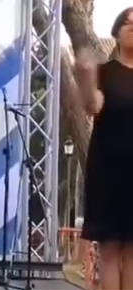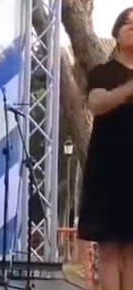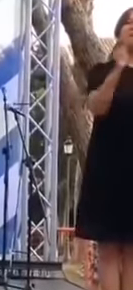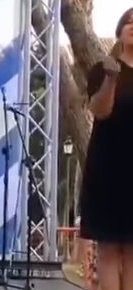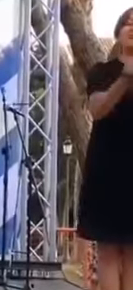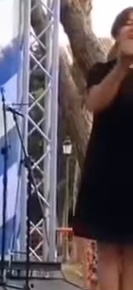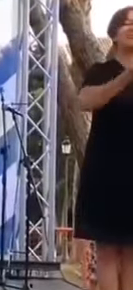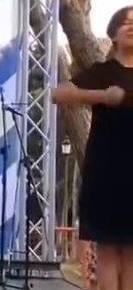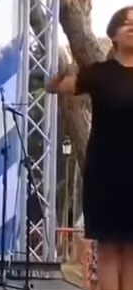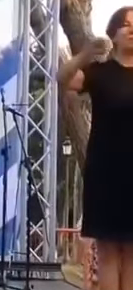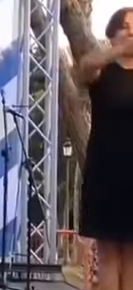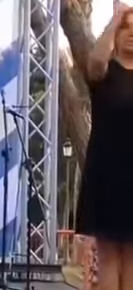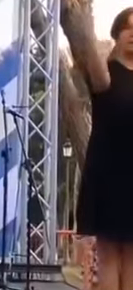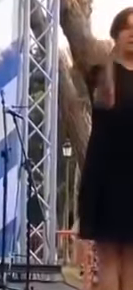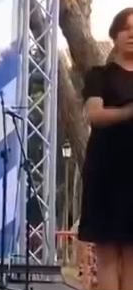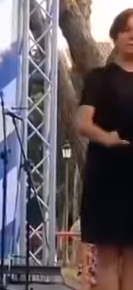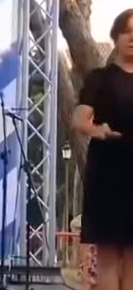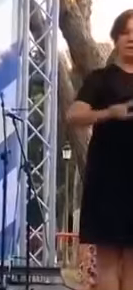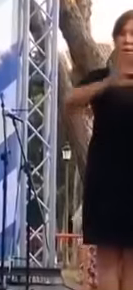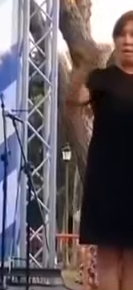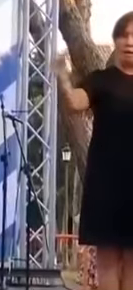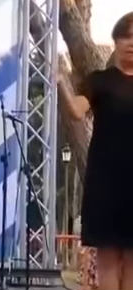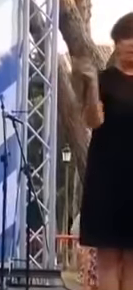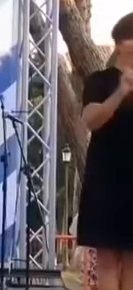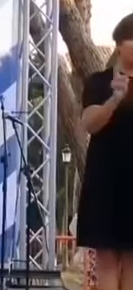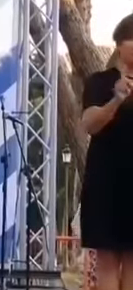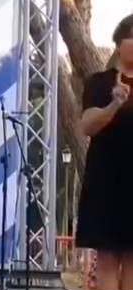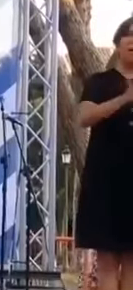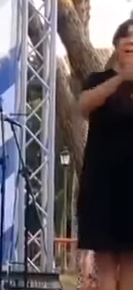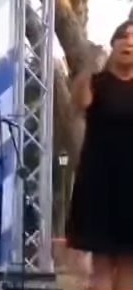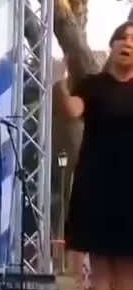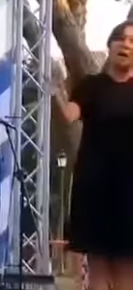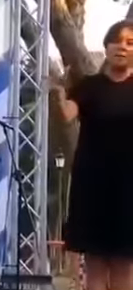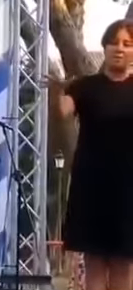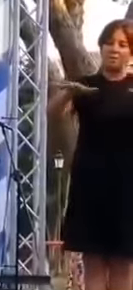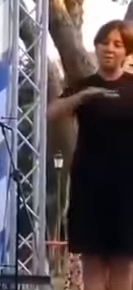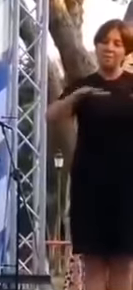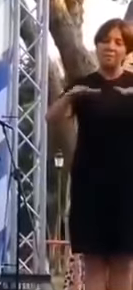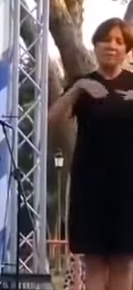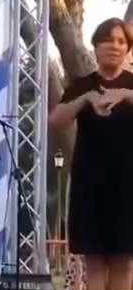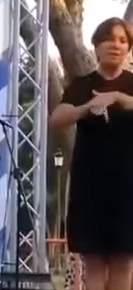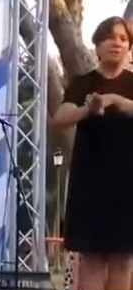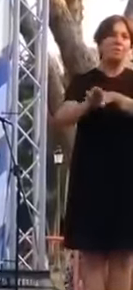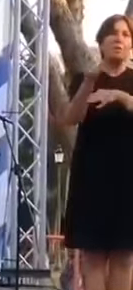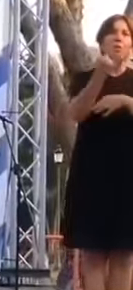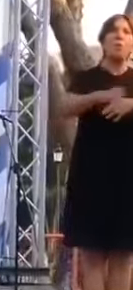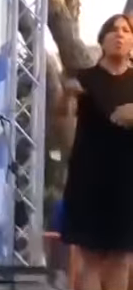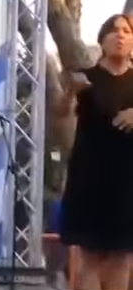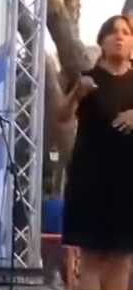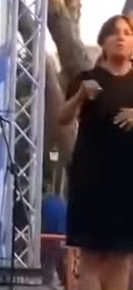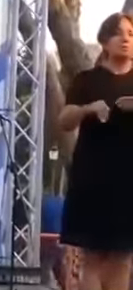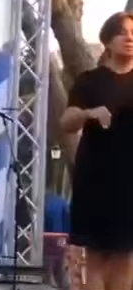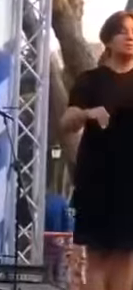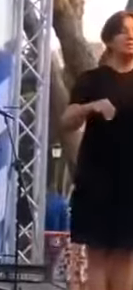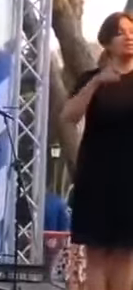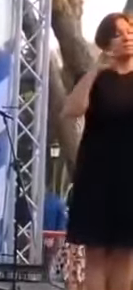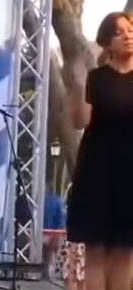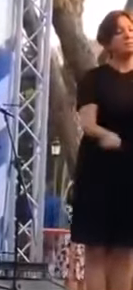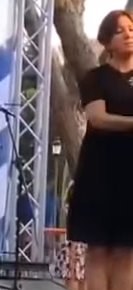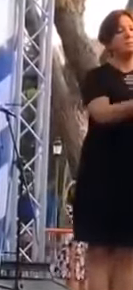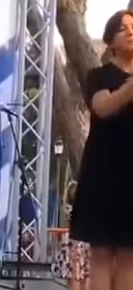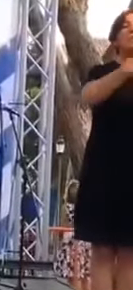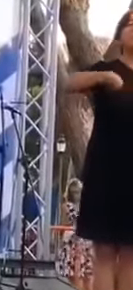battaglie per la democrazia in Italia, non altri. Altri tramano. L'ultima trovata della sinistra